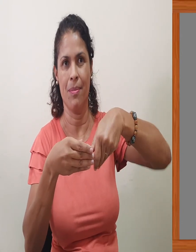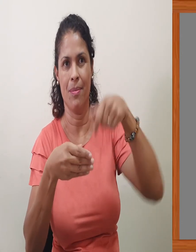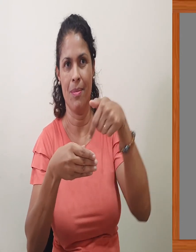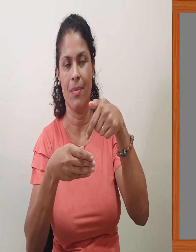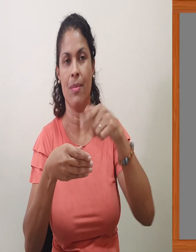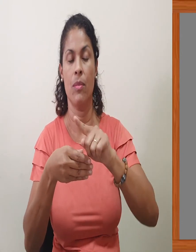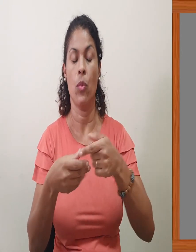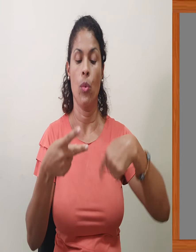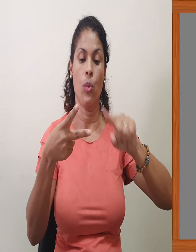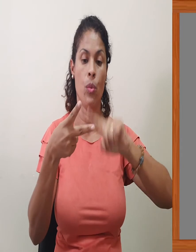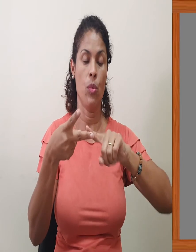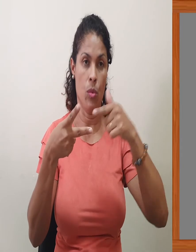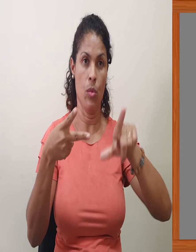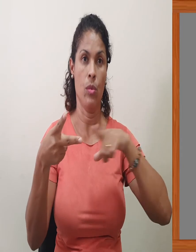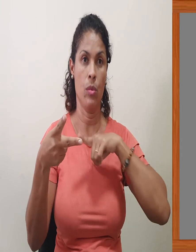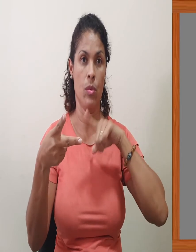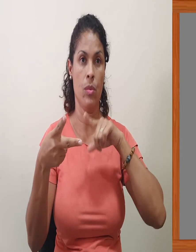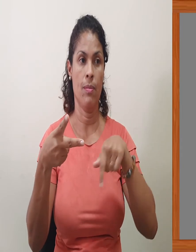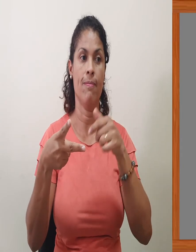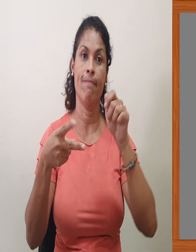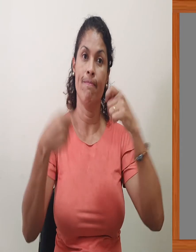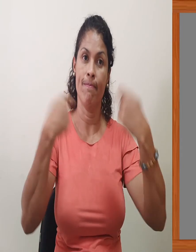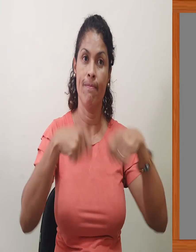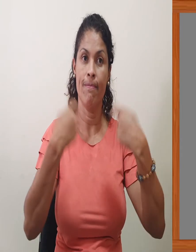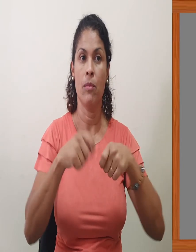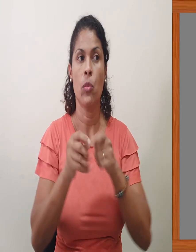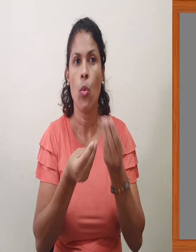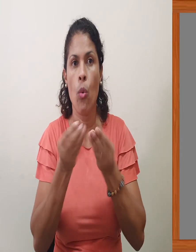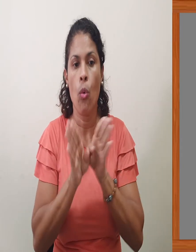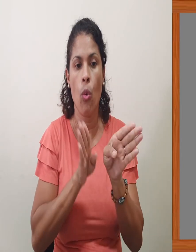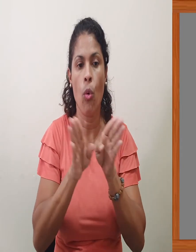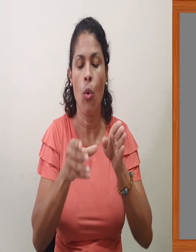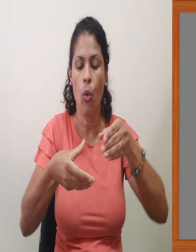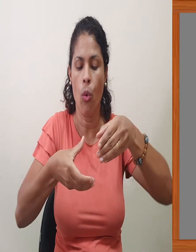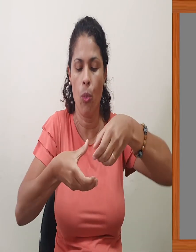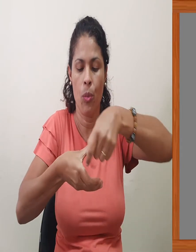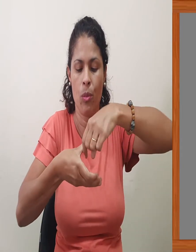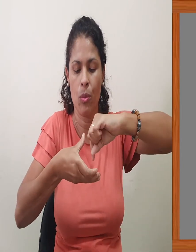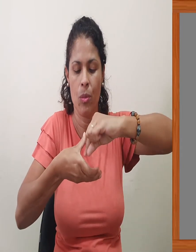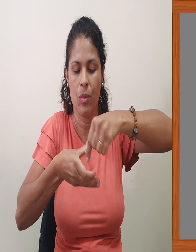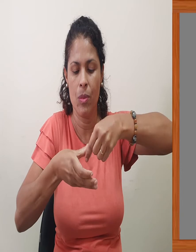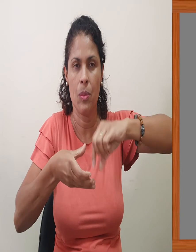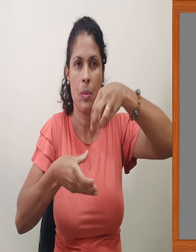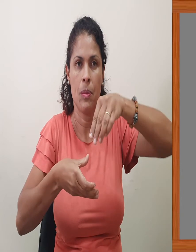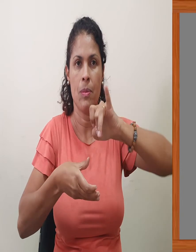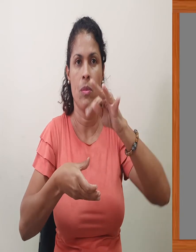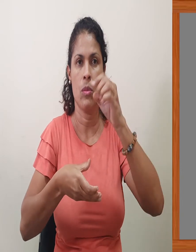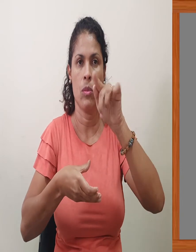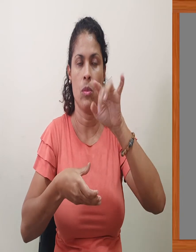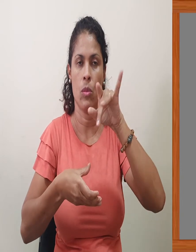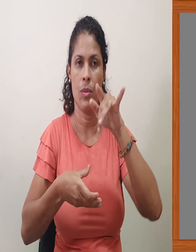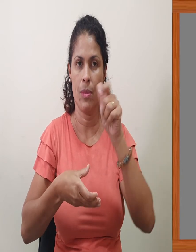dependente dos receptores de morte, que são receptores presentes na membrana citoplasmáticas das células. O